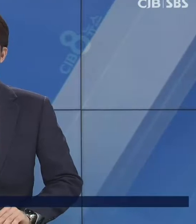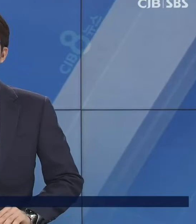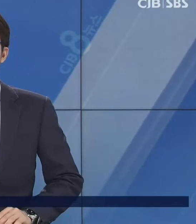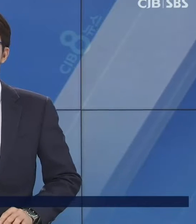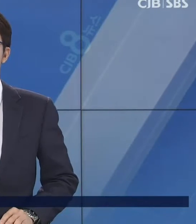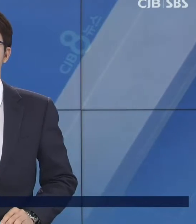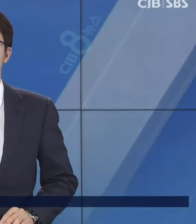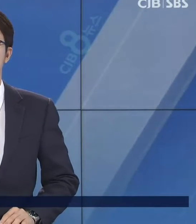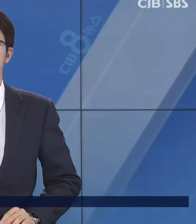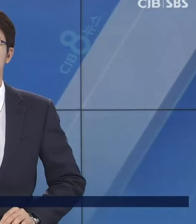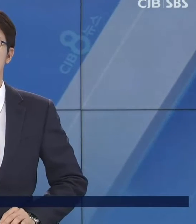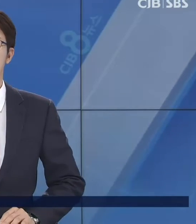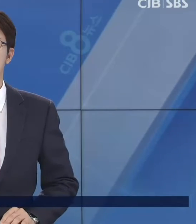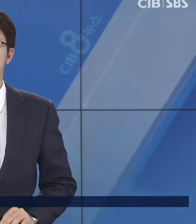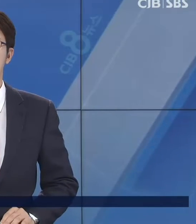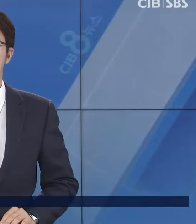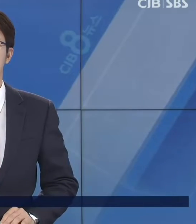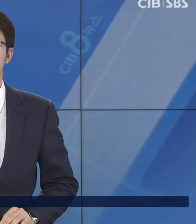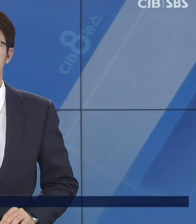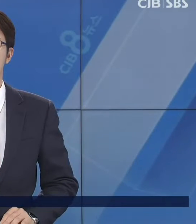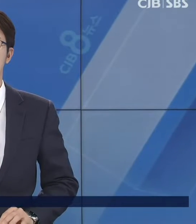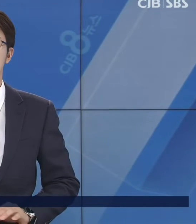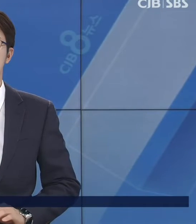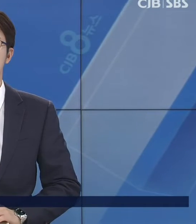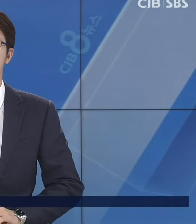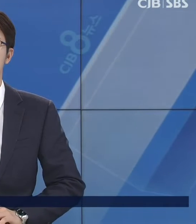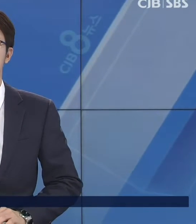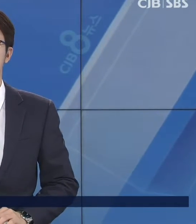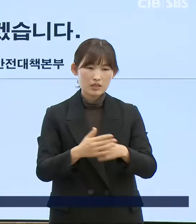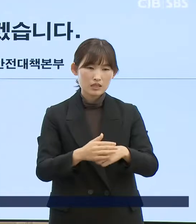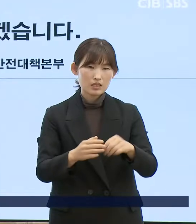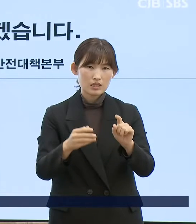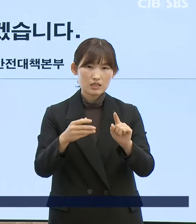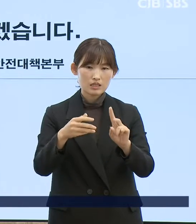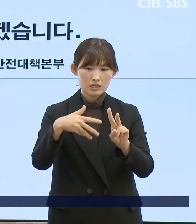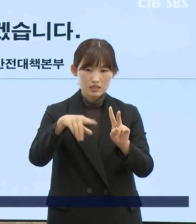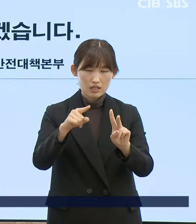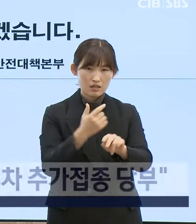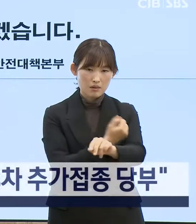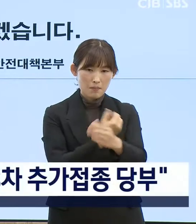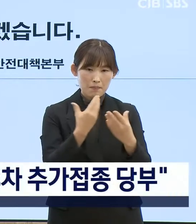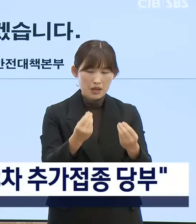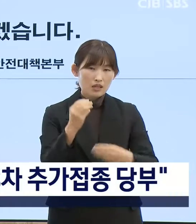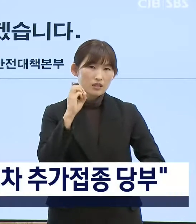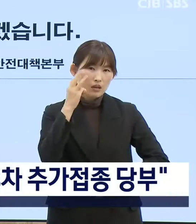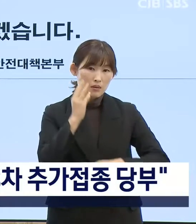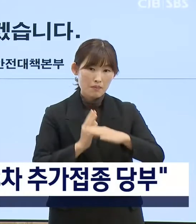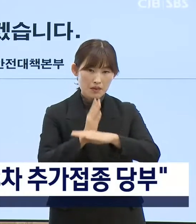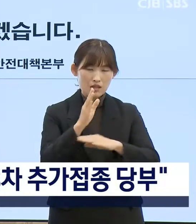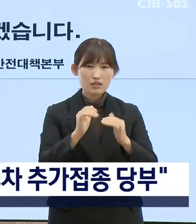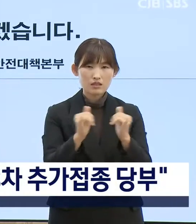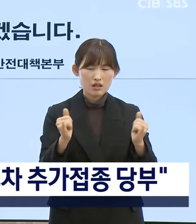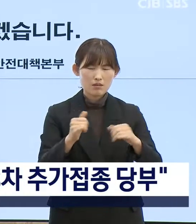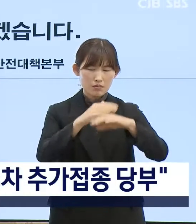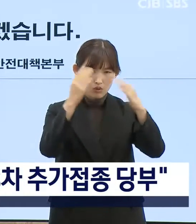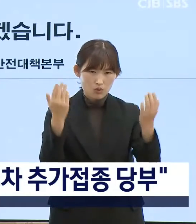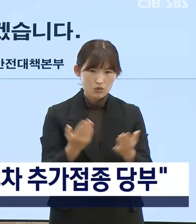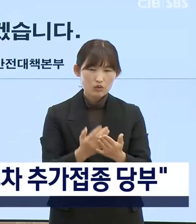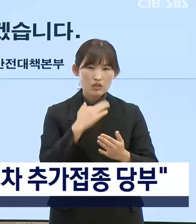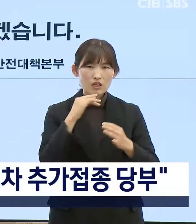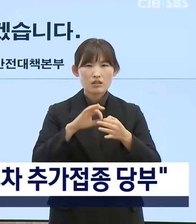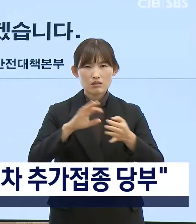한편 한 번도 총 주 시장은 비대면 브리핑을 열고 2차 접종 후에 3개월이 지난 시민들의 3차 추가 접종을